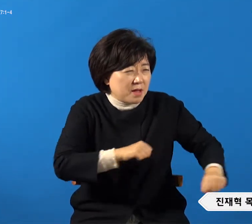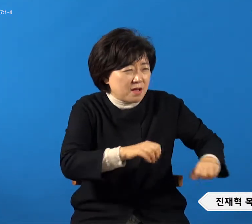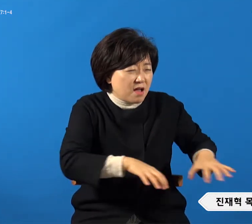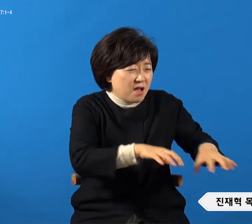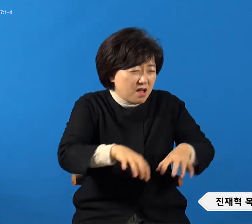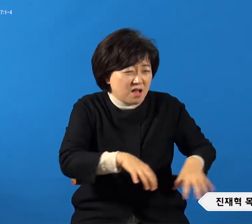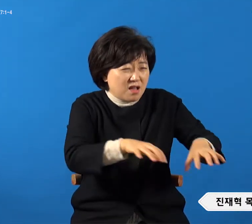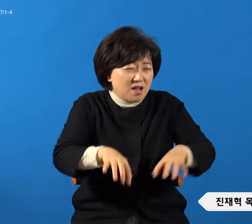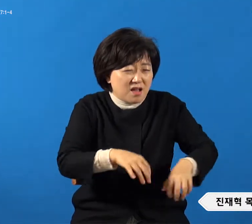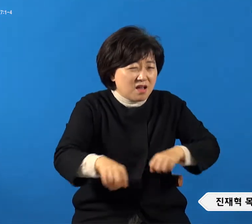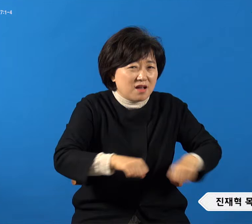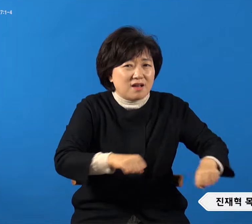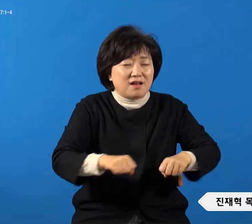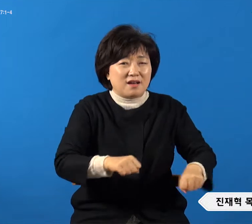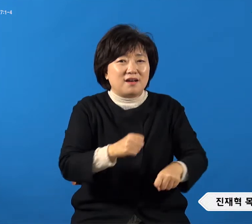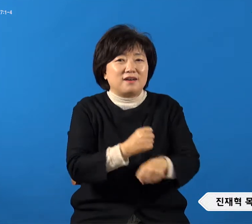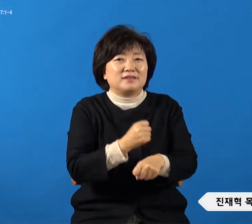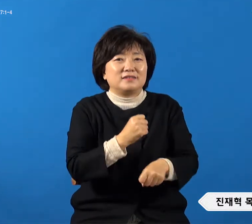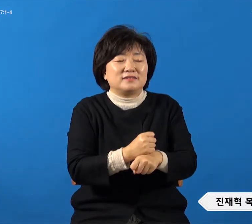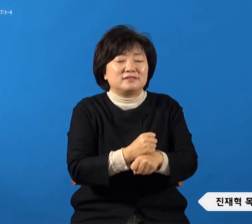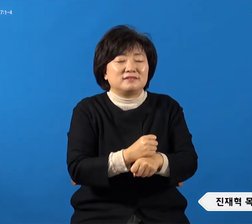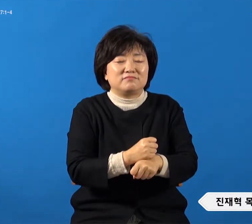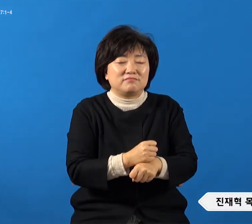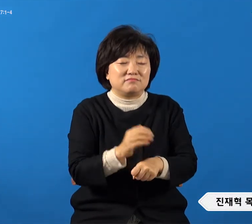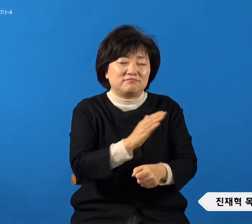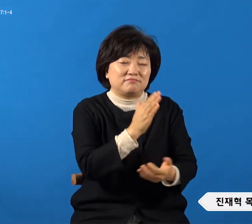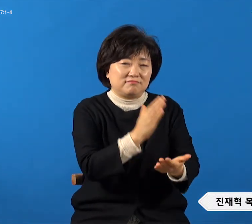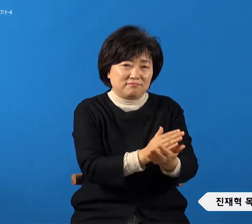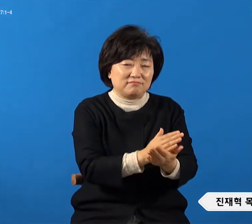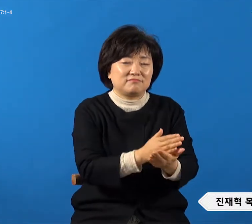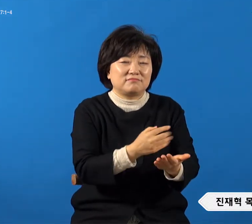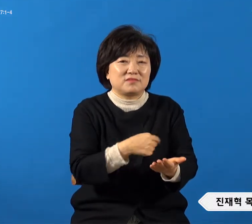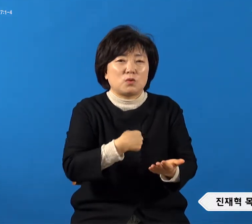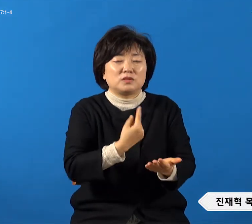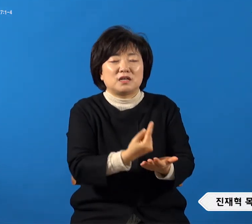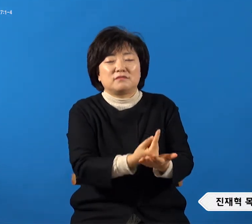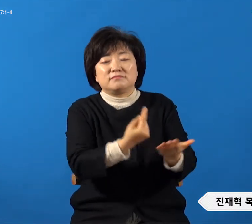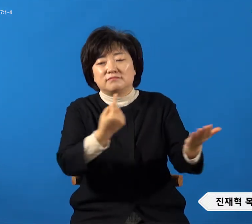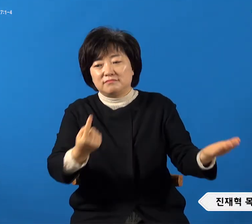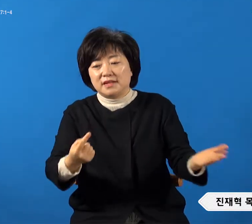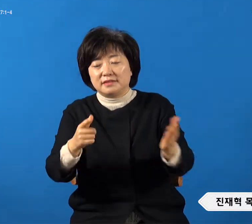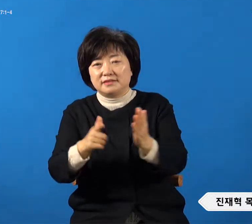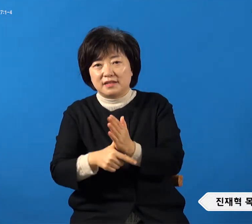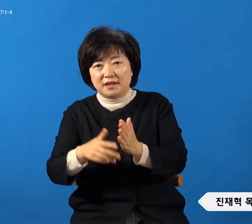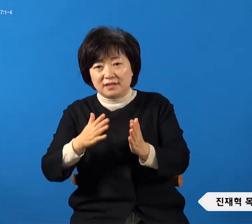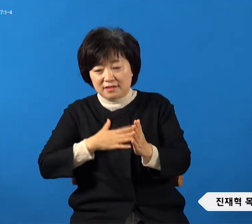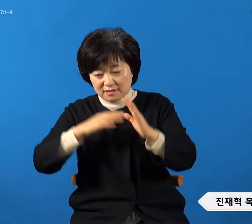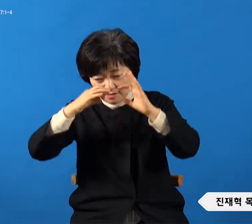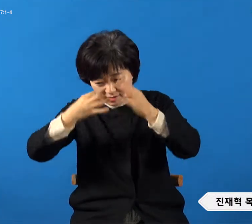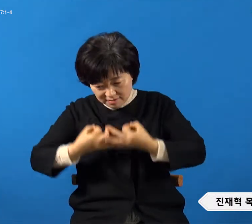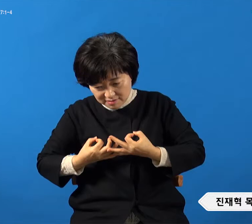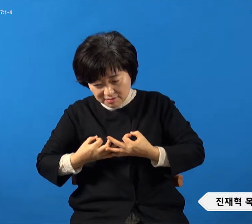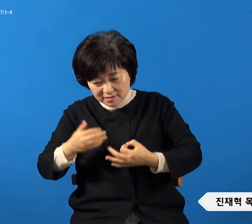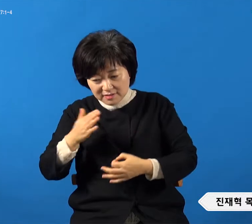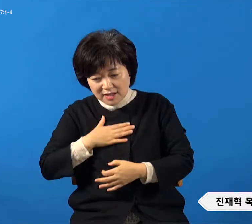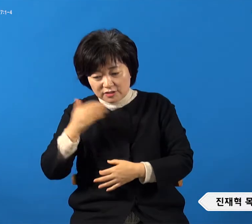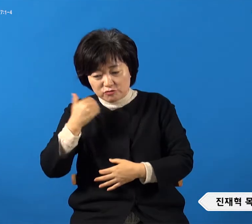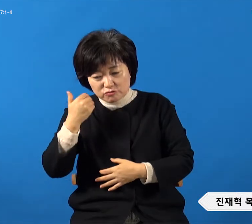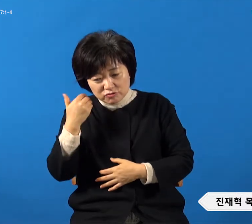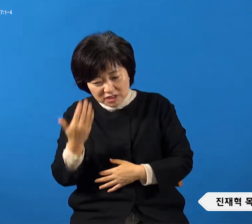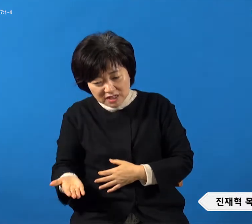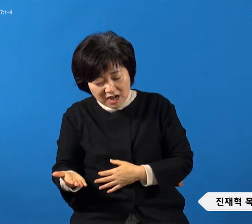향해, 오늘 진정한 고독은 우리로 하여금 우리 자신을 볼 수 있게 합니다. 나는 누구인가?